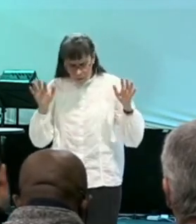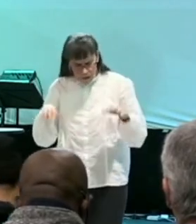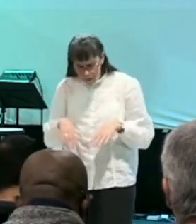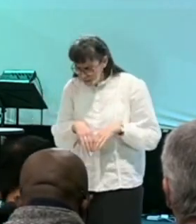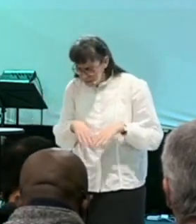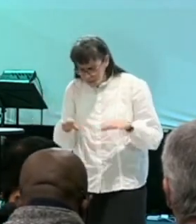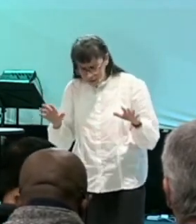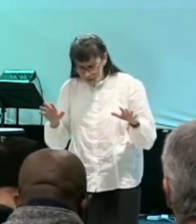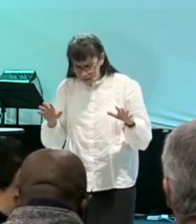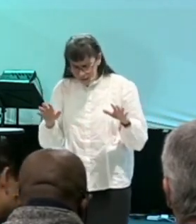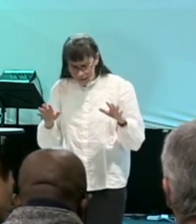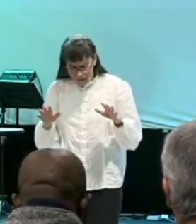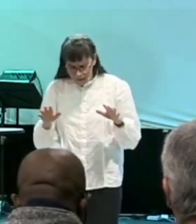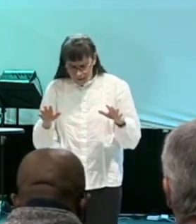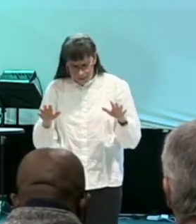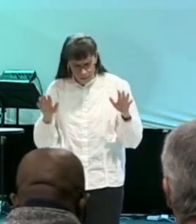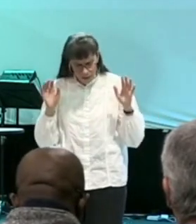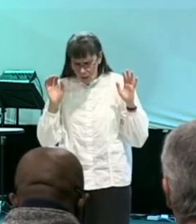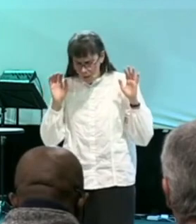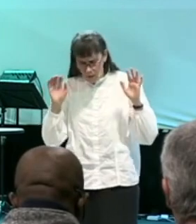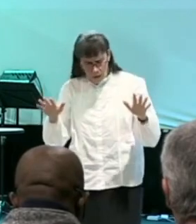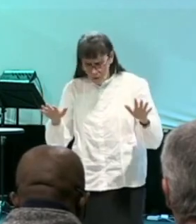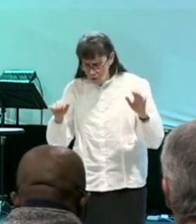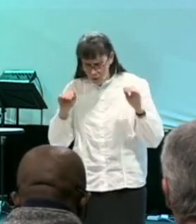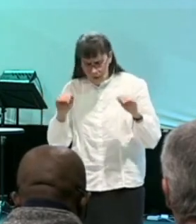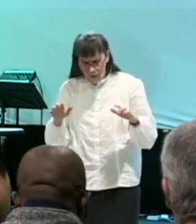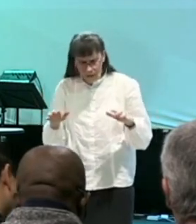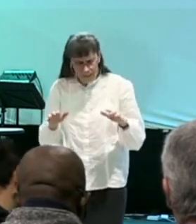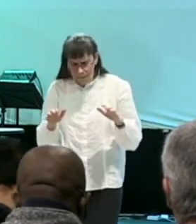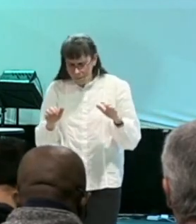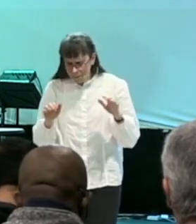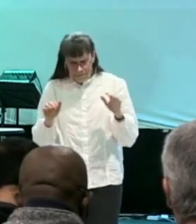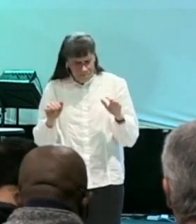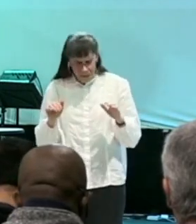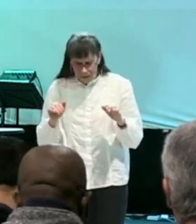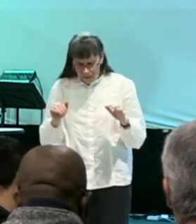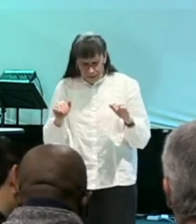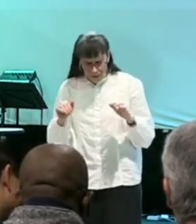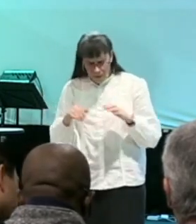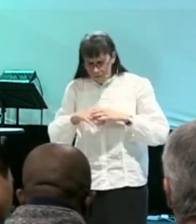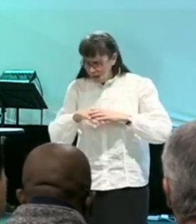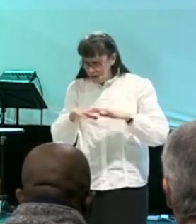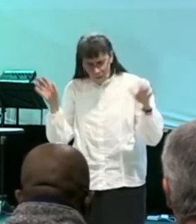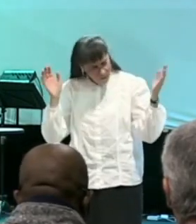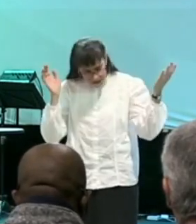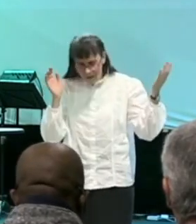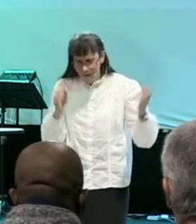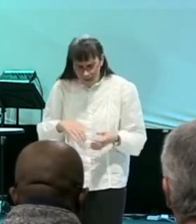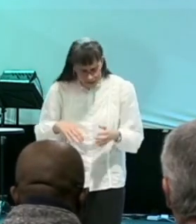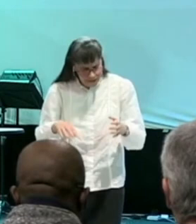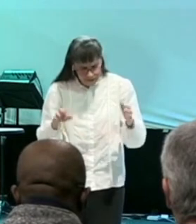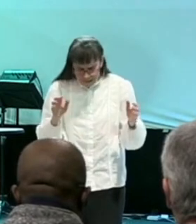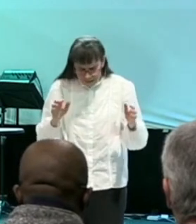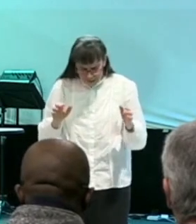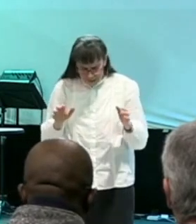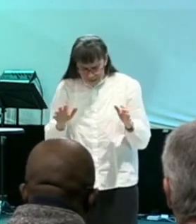the oppressions. Oublie tous tes challenges. Forget just your challenges. Oublie tous tes défis. Forget your challenges,